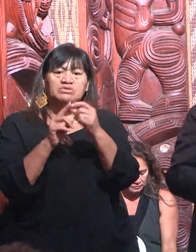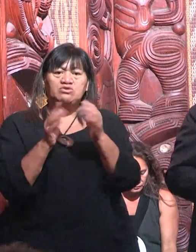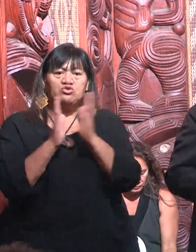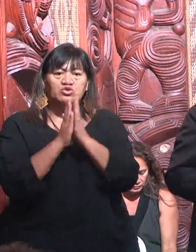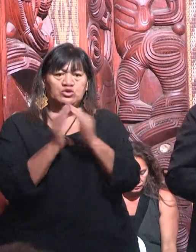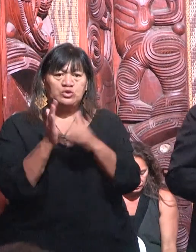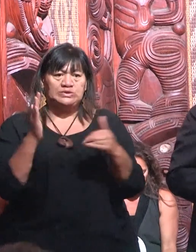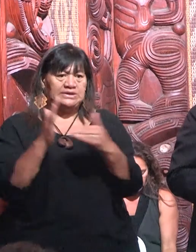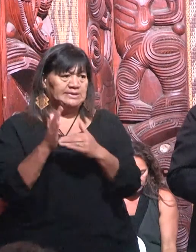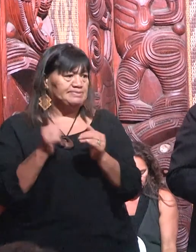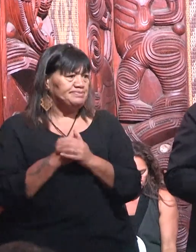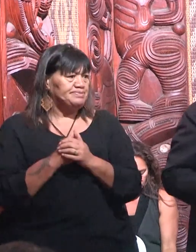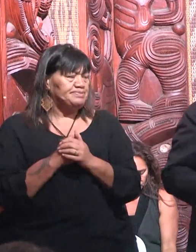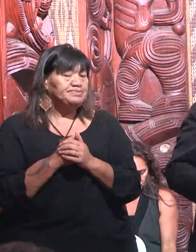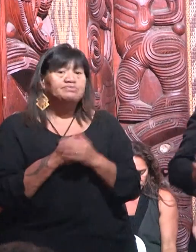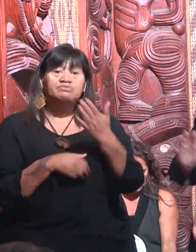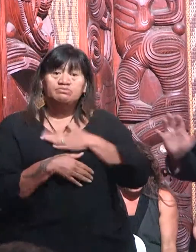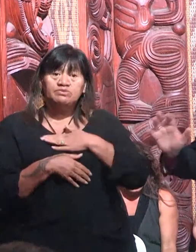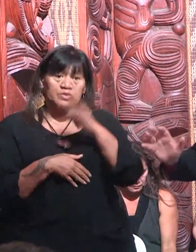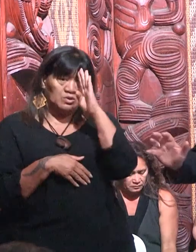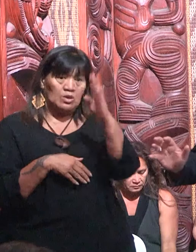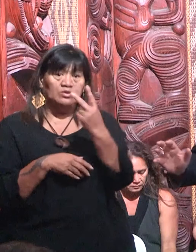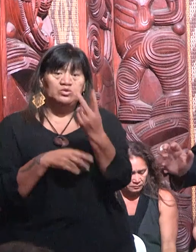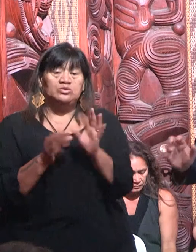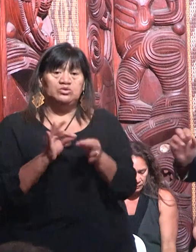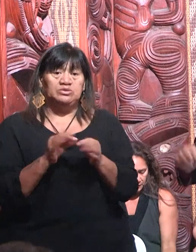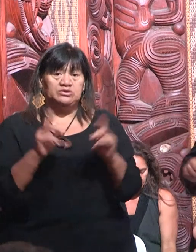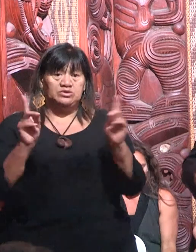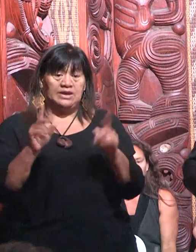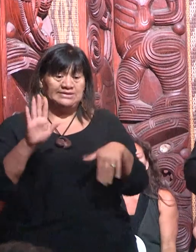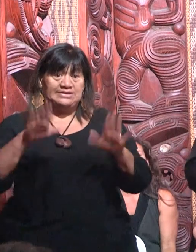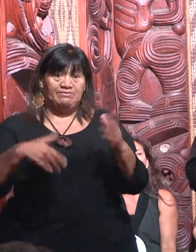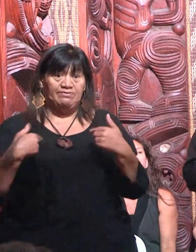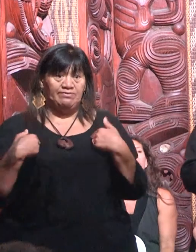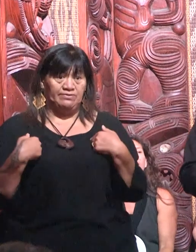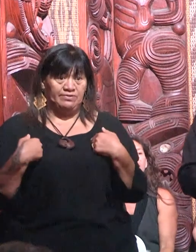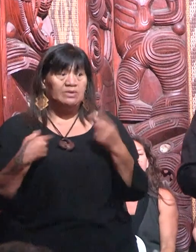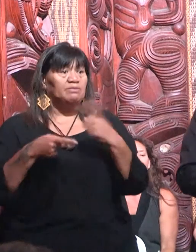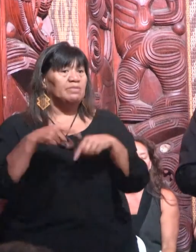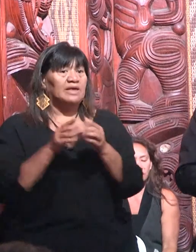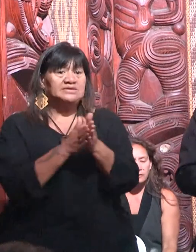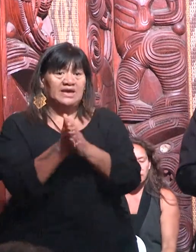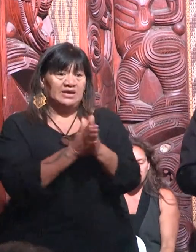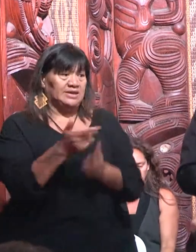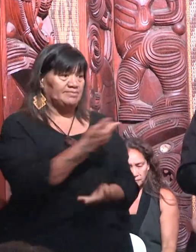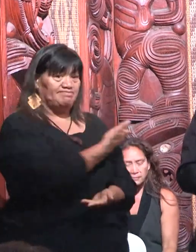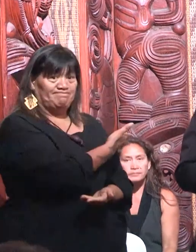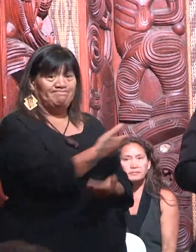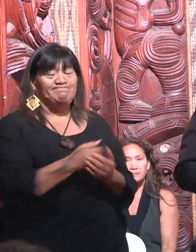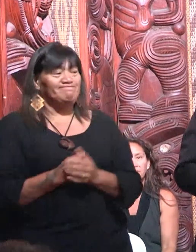New Zealand. I want to acknowledge the two signers this morning, Stephanie Awhito and Tania